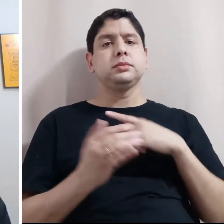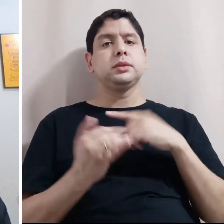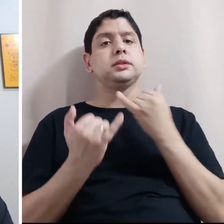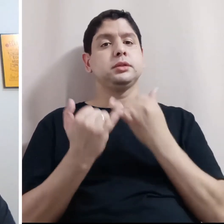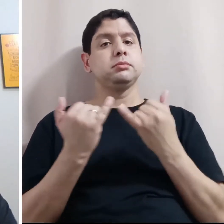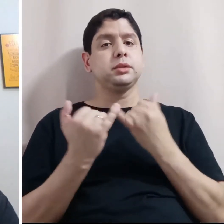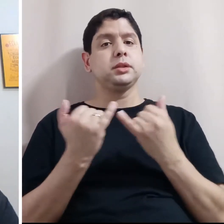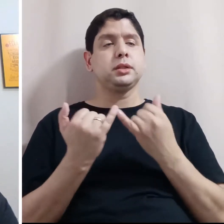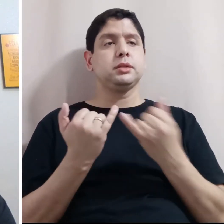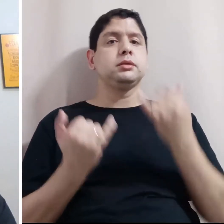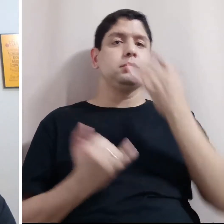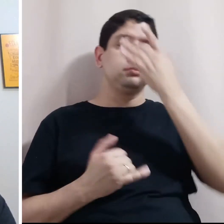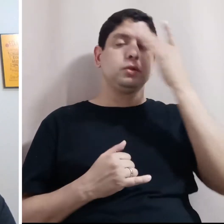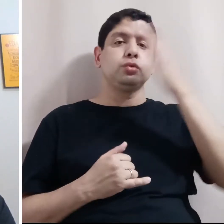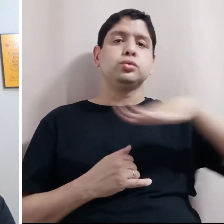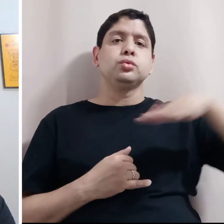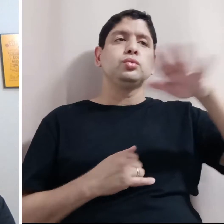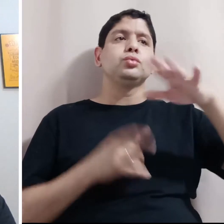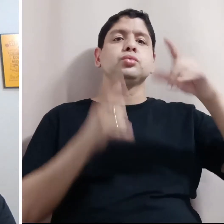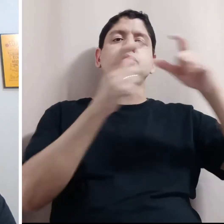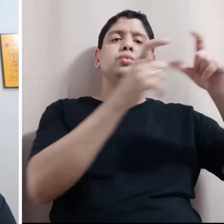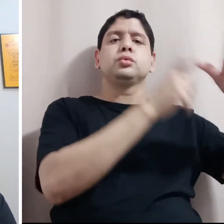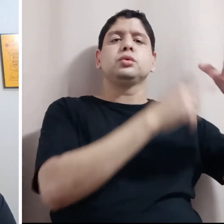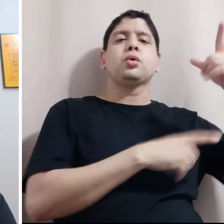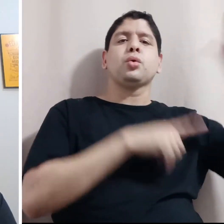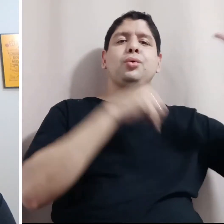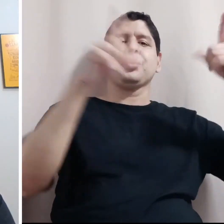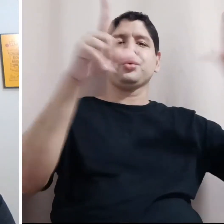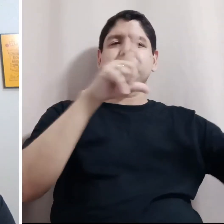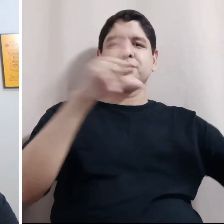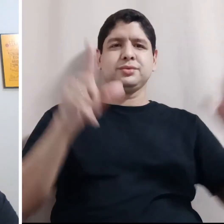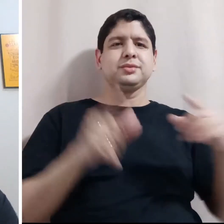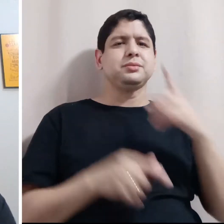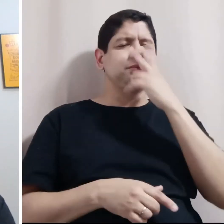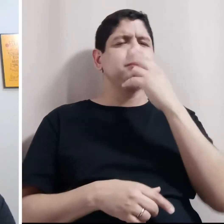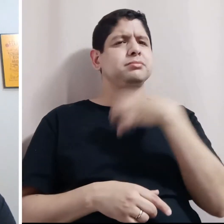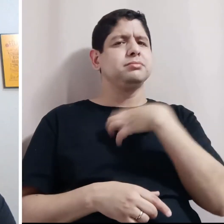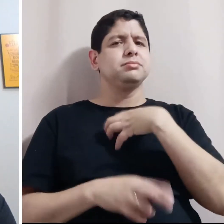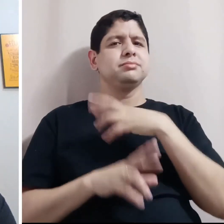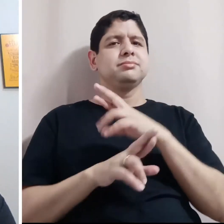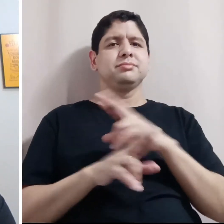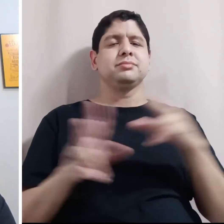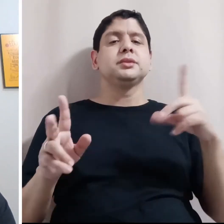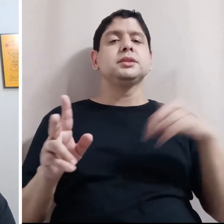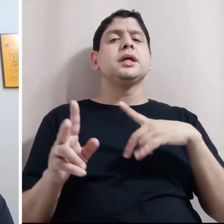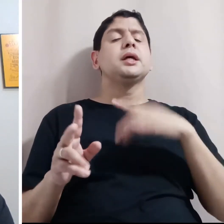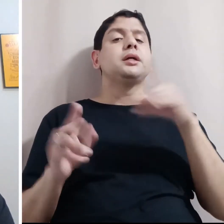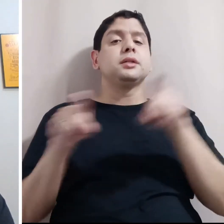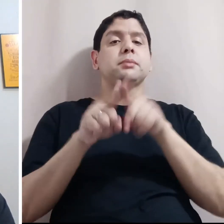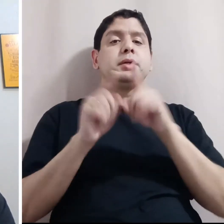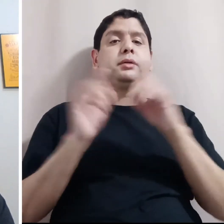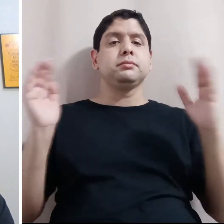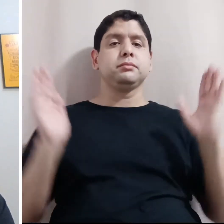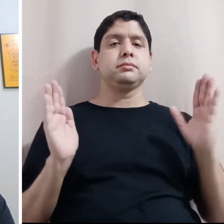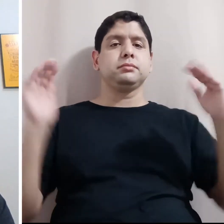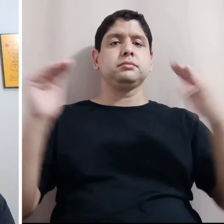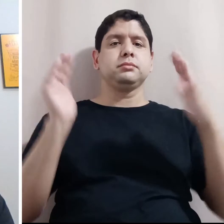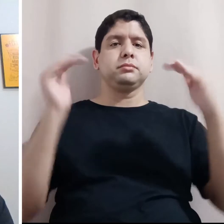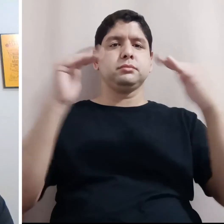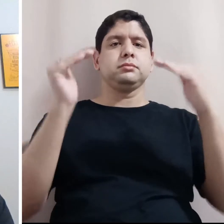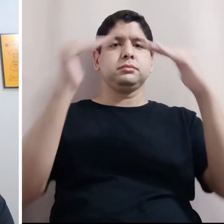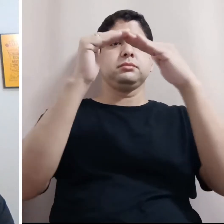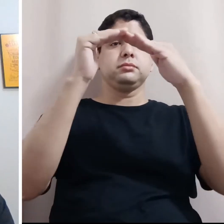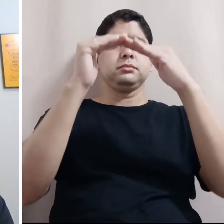outro paralelo, outra coisa semelhante com povos, né, de outras regiões que também viveram no mundo antigo. Eles tinham pirâmides,